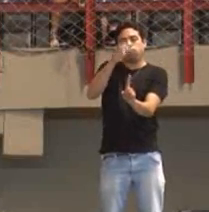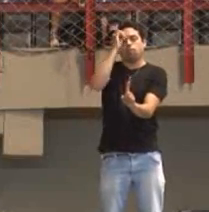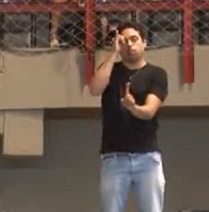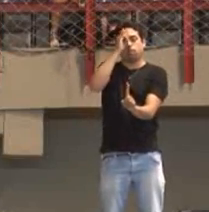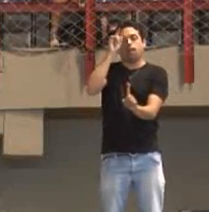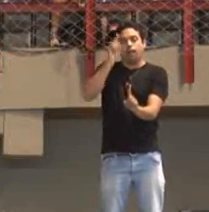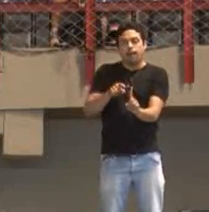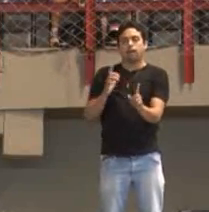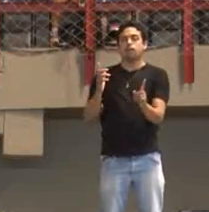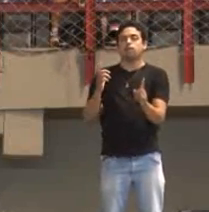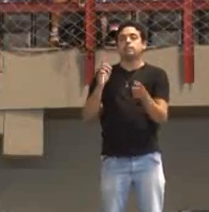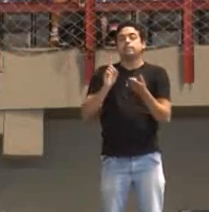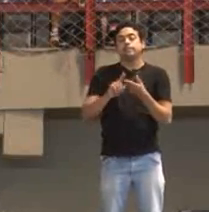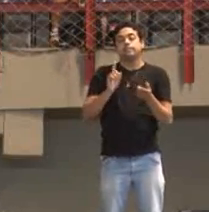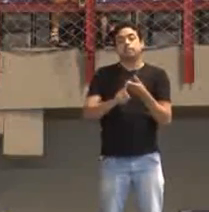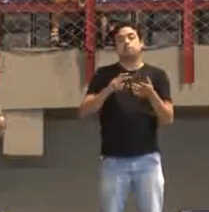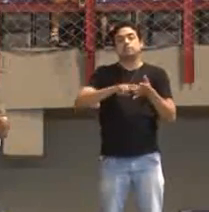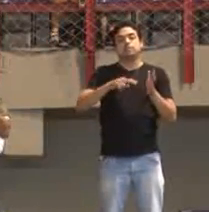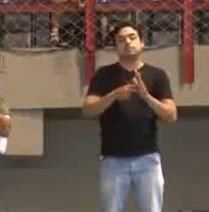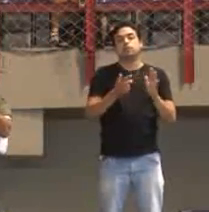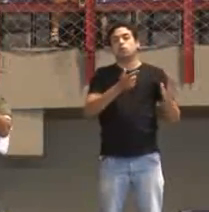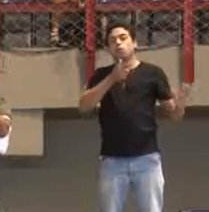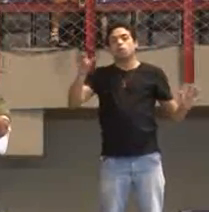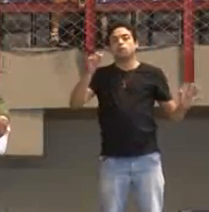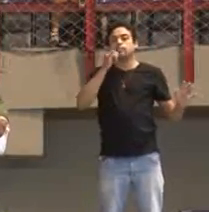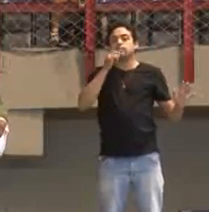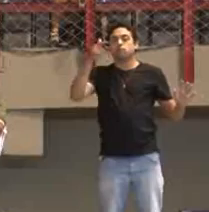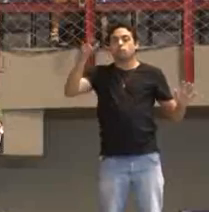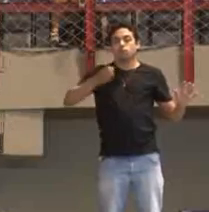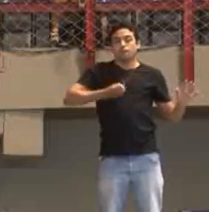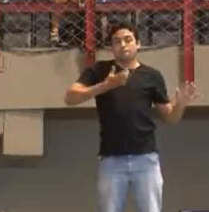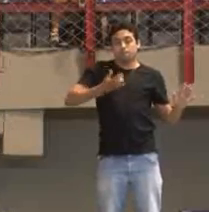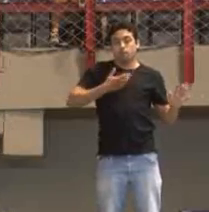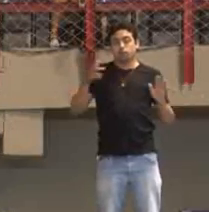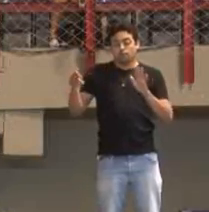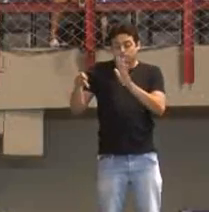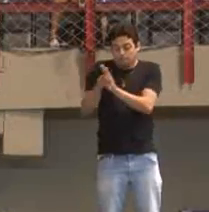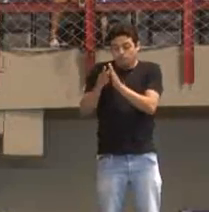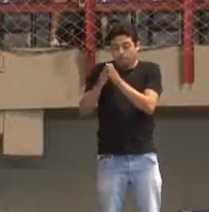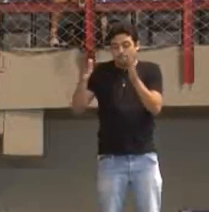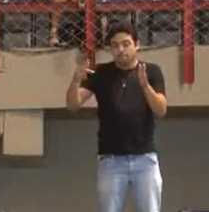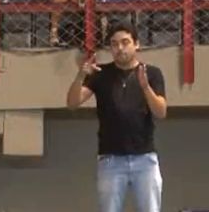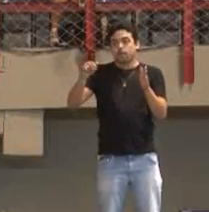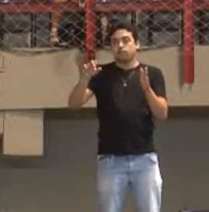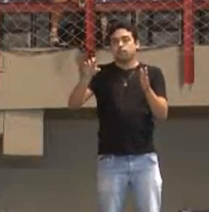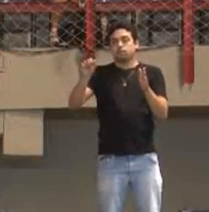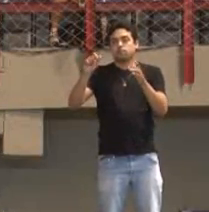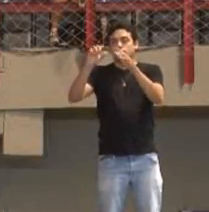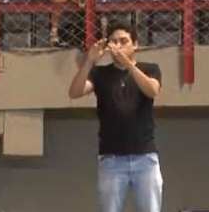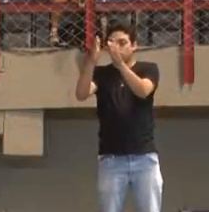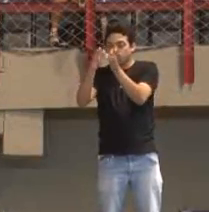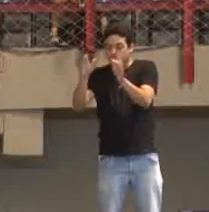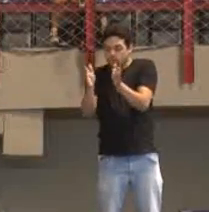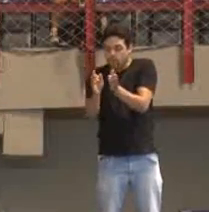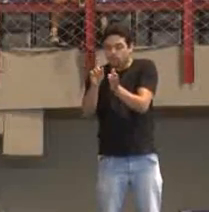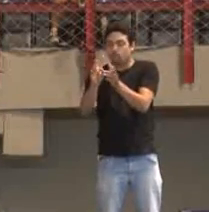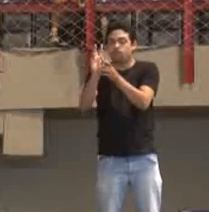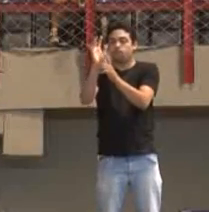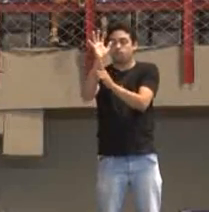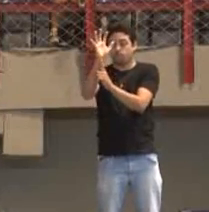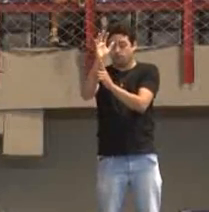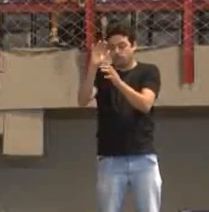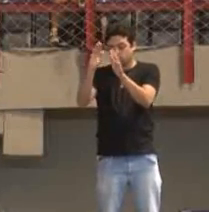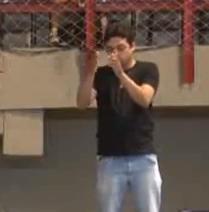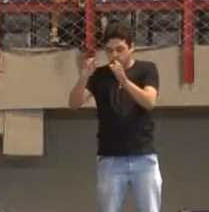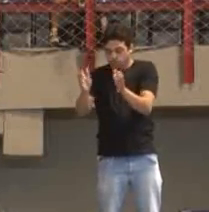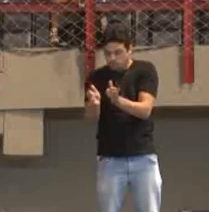Alienação. Você sabe qual é o nome de um dos maiores poemas parnasianos? Vaso Grego. Vaso